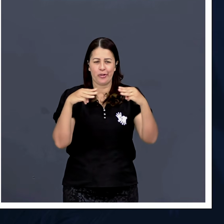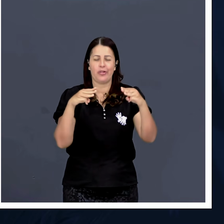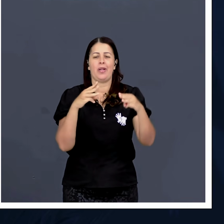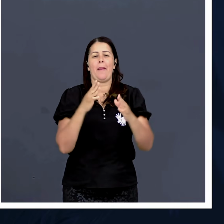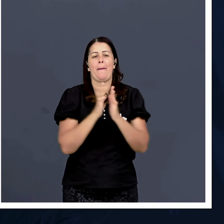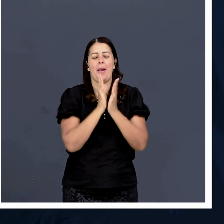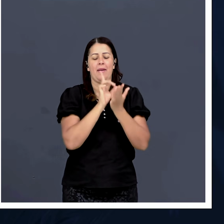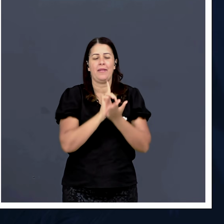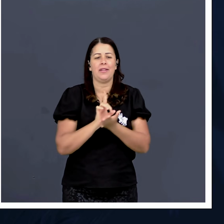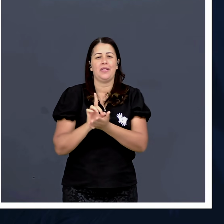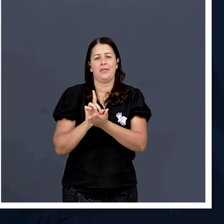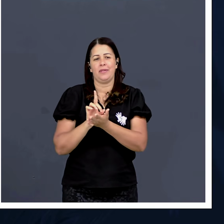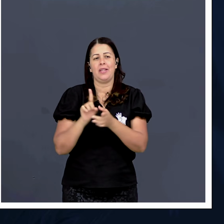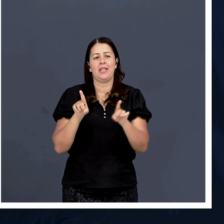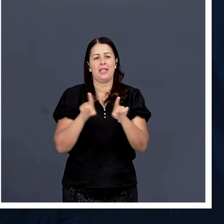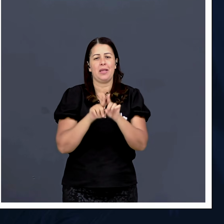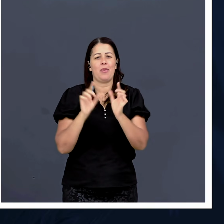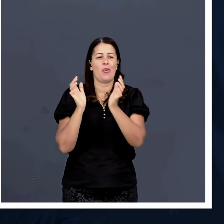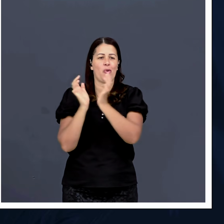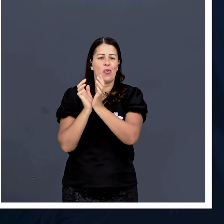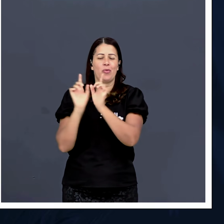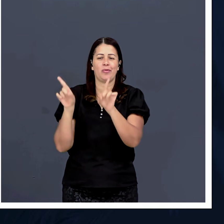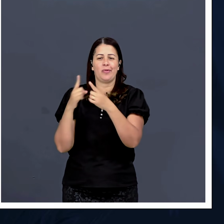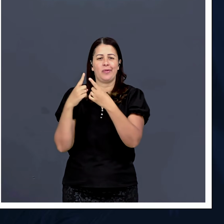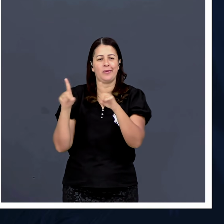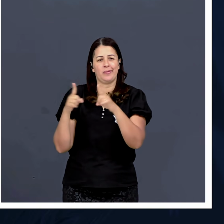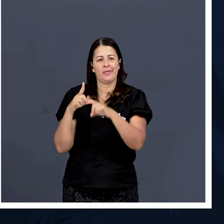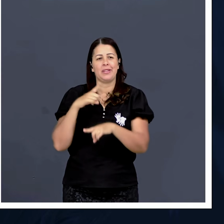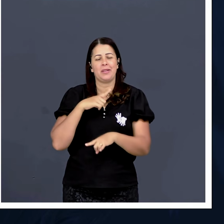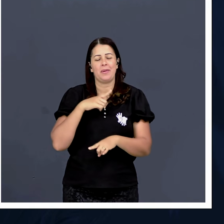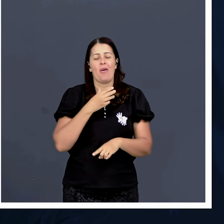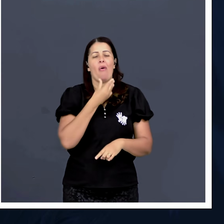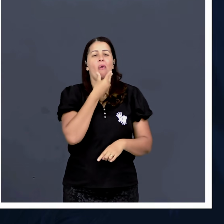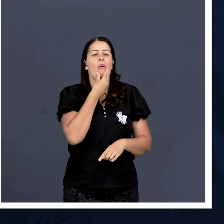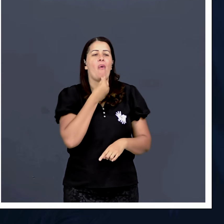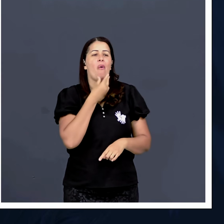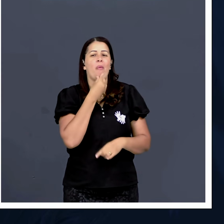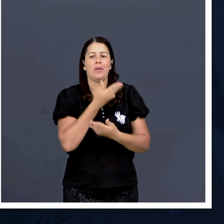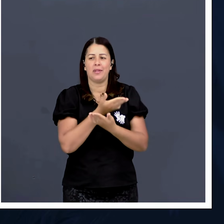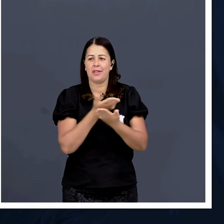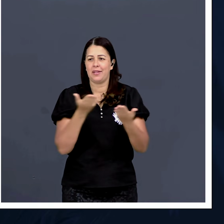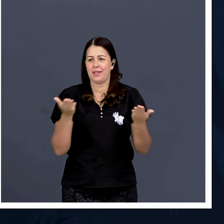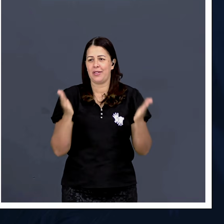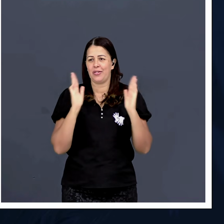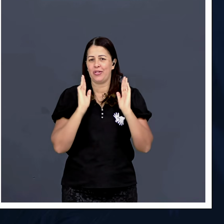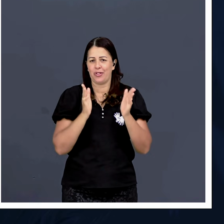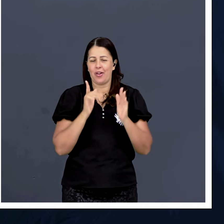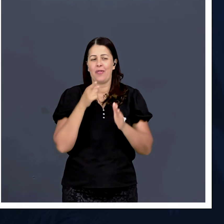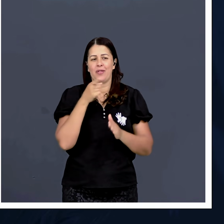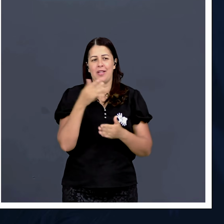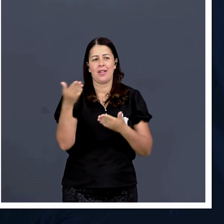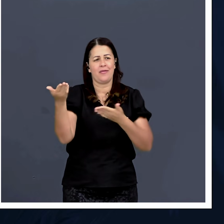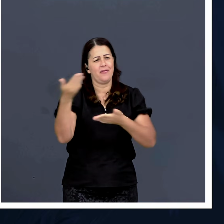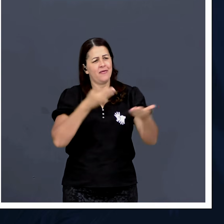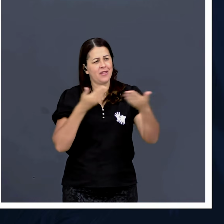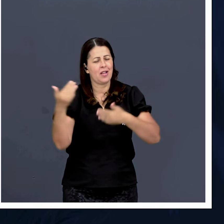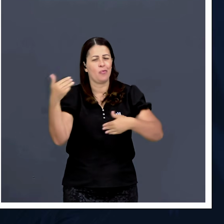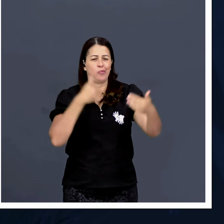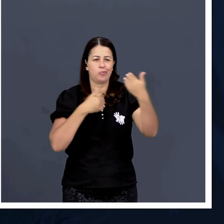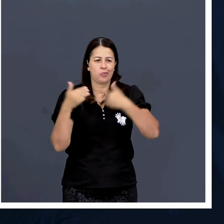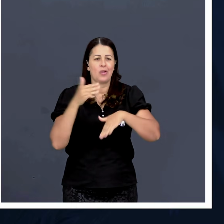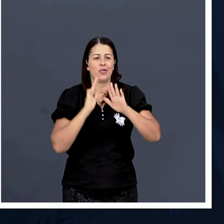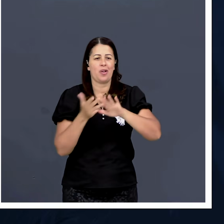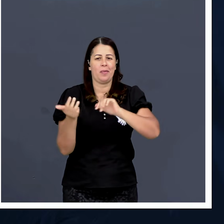e também teremos uma banda aqui que vai estar adorando ao Senhor. Então, homens que está aqui na nossa comunidade, você que é membro, visitante,